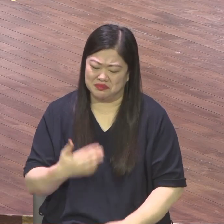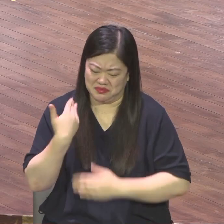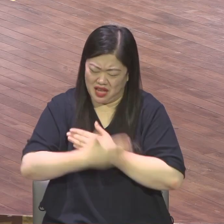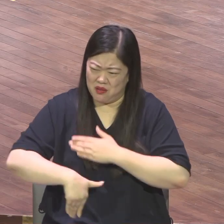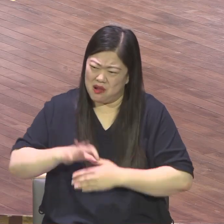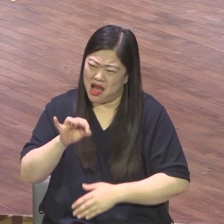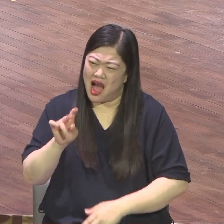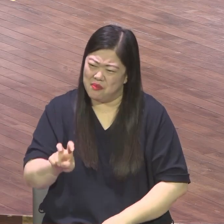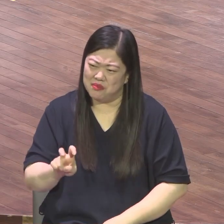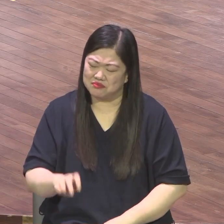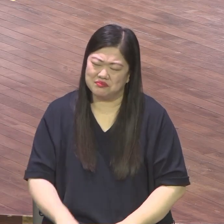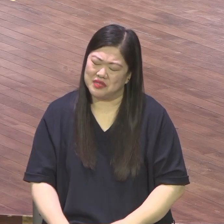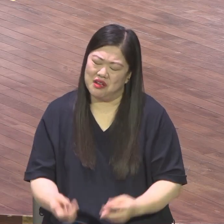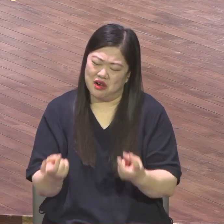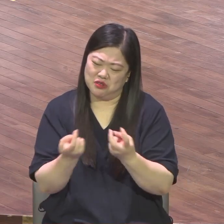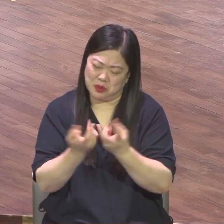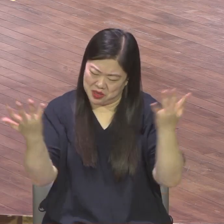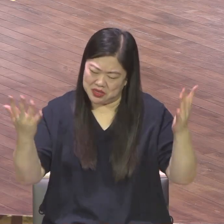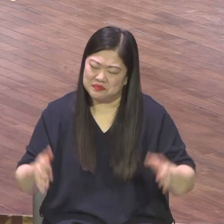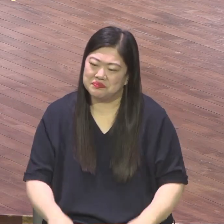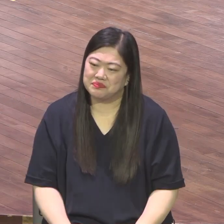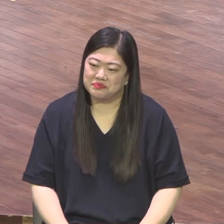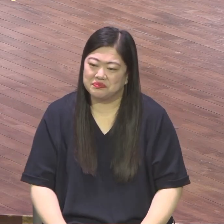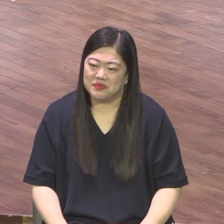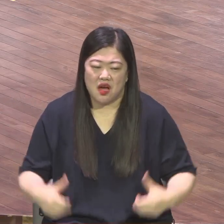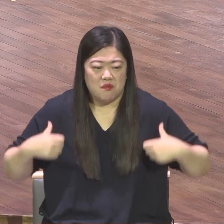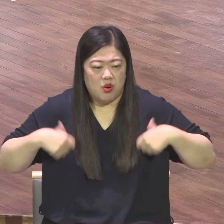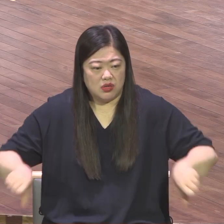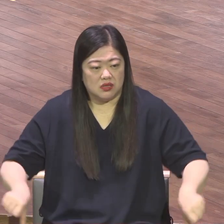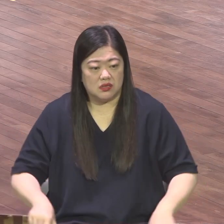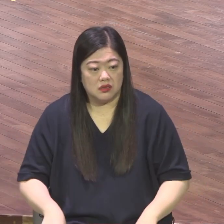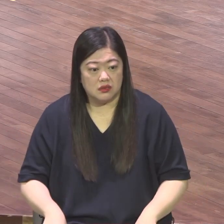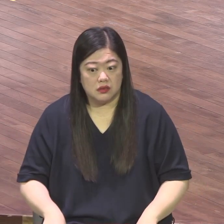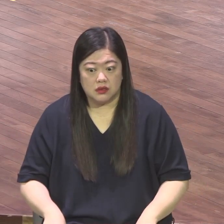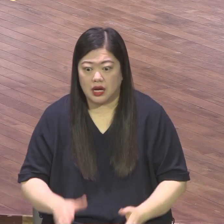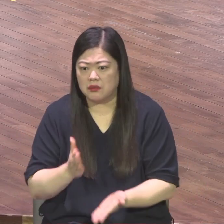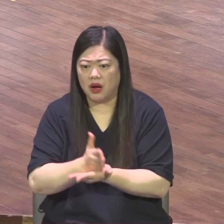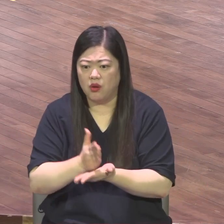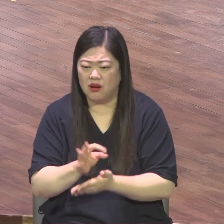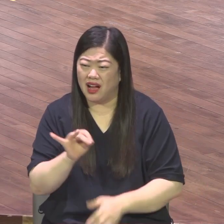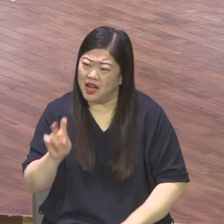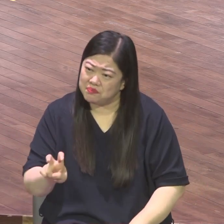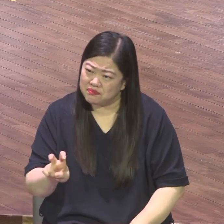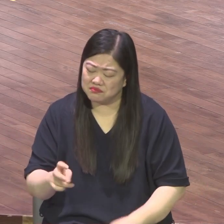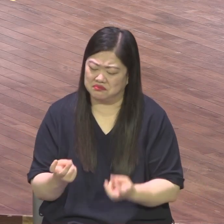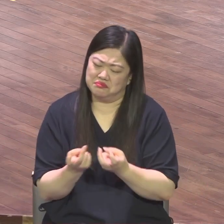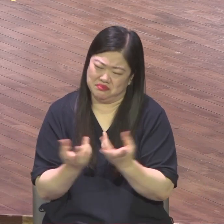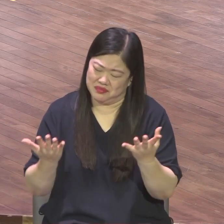하나님 감사하면서 막 실컷 그냥 감사하면서 살자. 그럼 병이 나와.